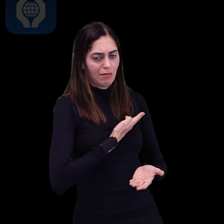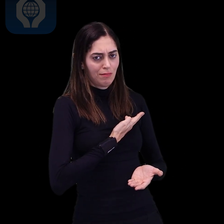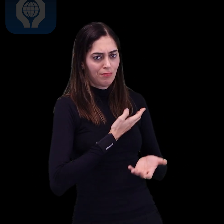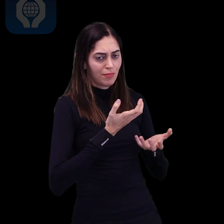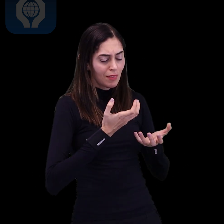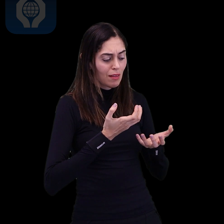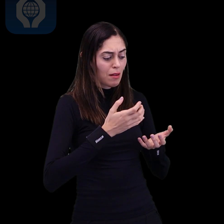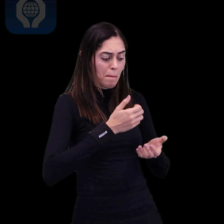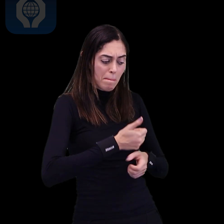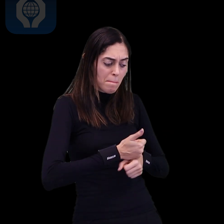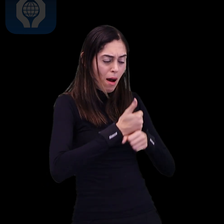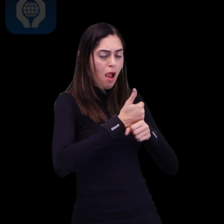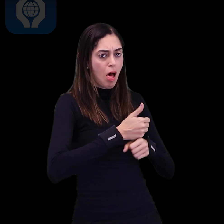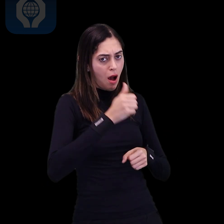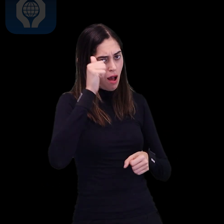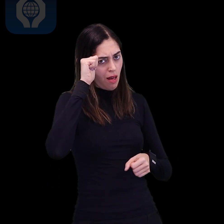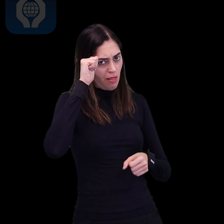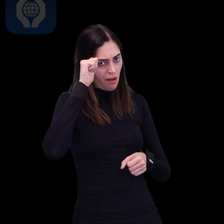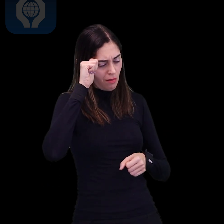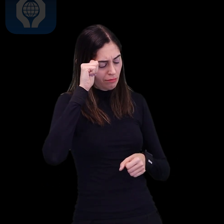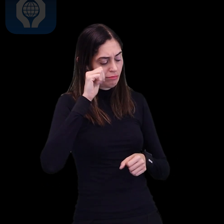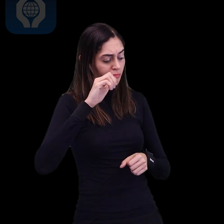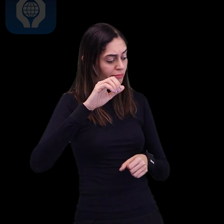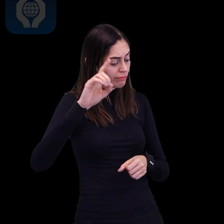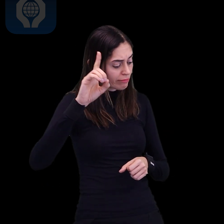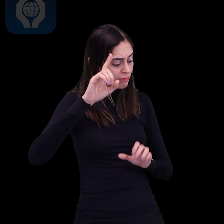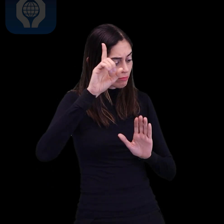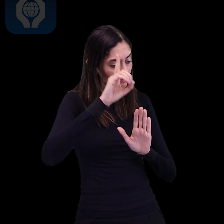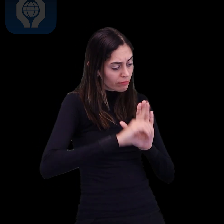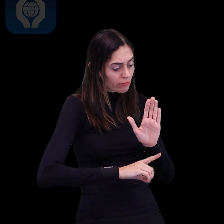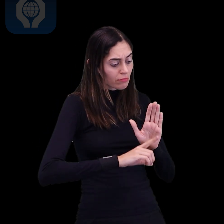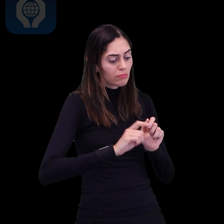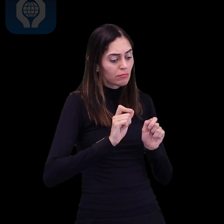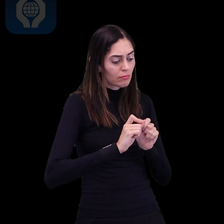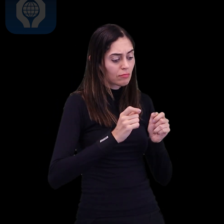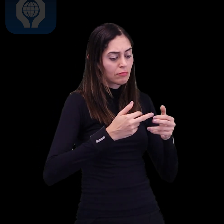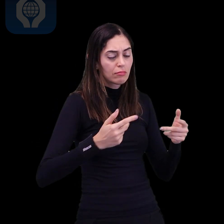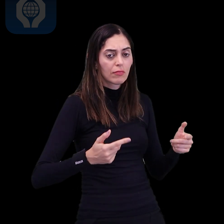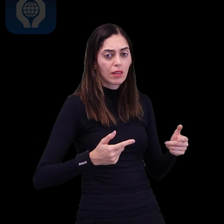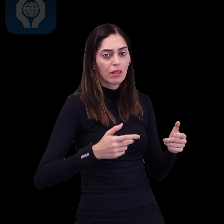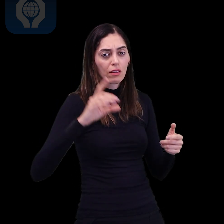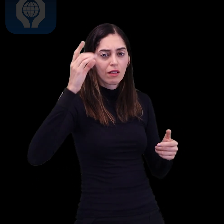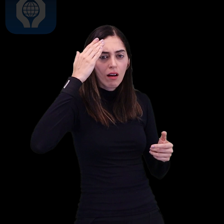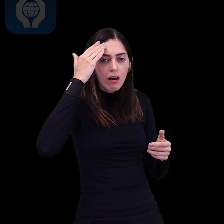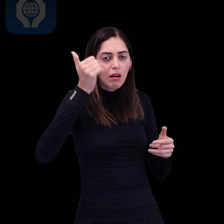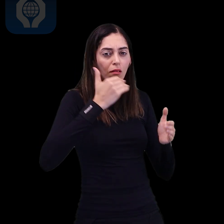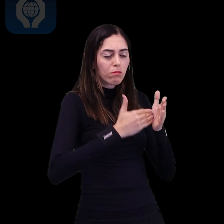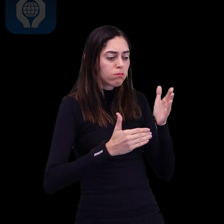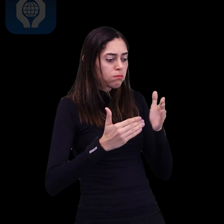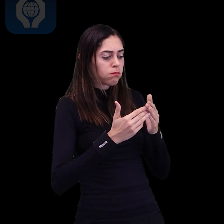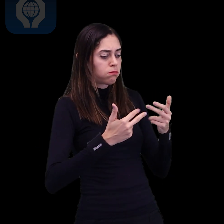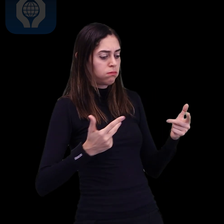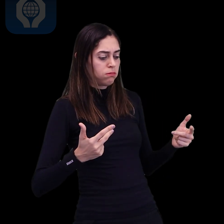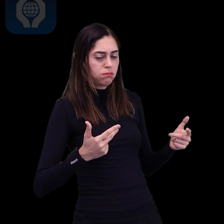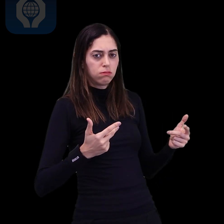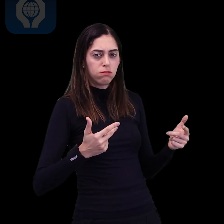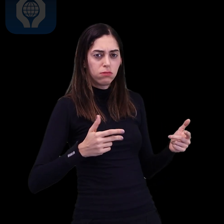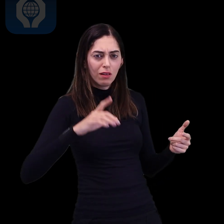fosse melhor para Adão. Deus tinha o direito de dizer a Adão o que fazer porque Deus sabe de todas as coisas.